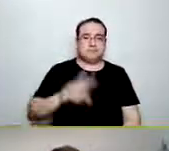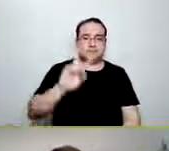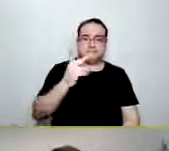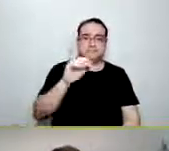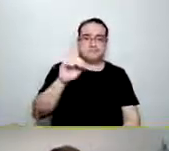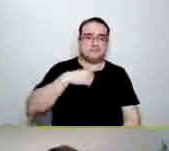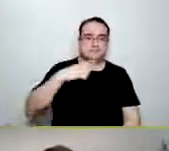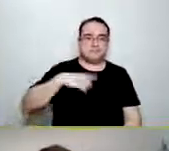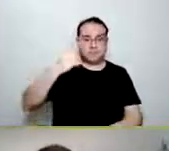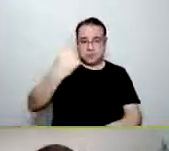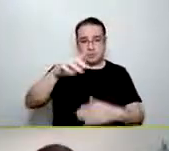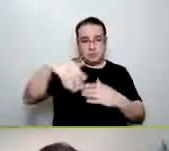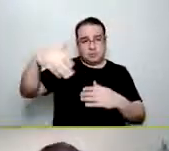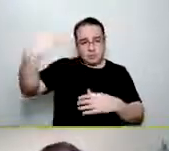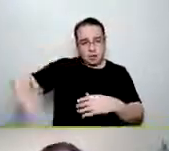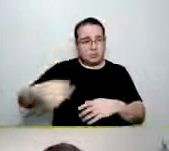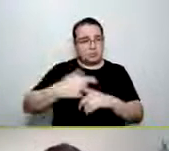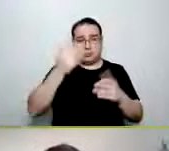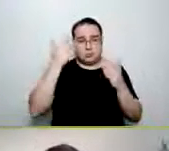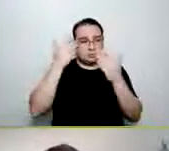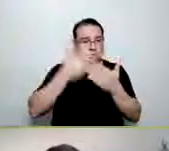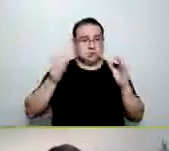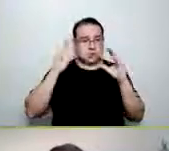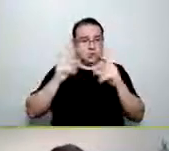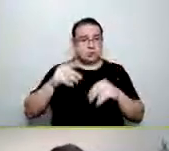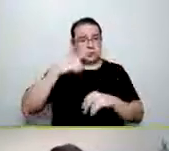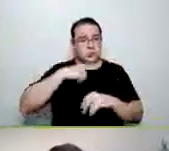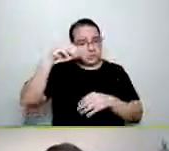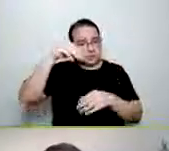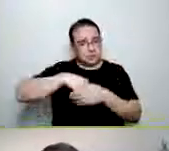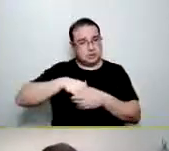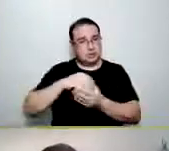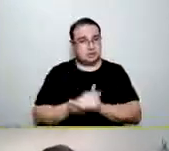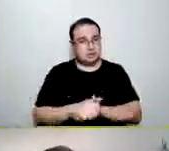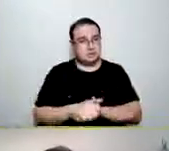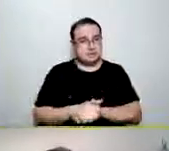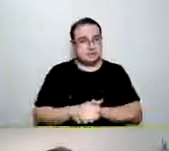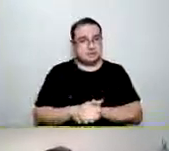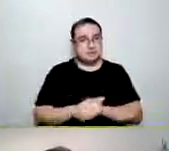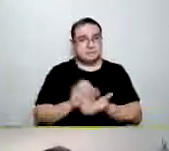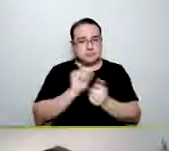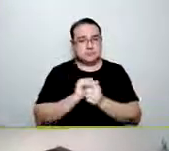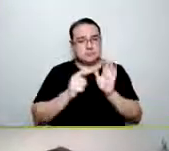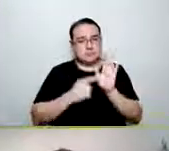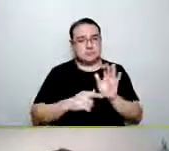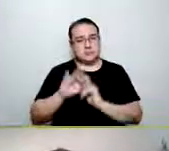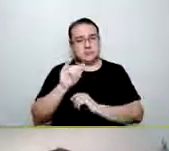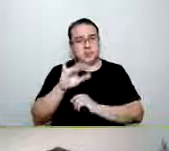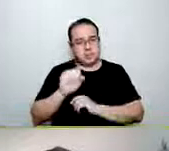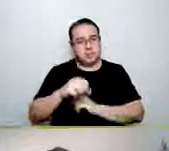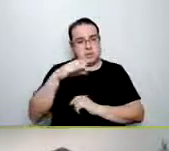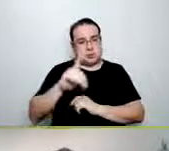coisa, caiu para o chão uma vez, pode se perder tudo que tem nele. Então, os transportadores físicos de